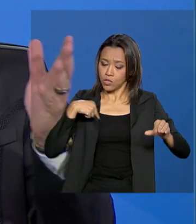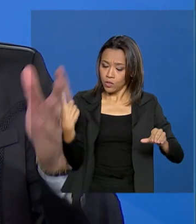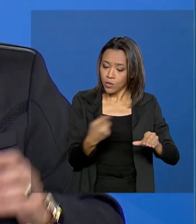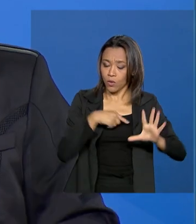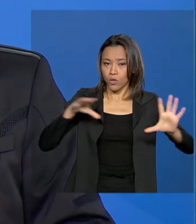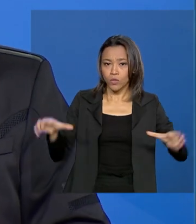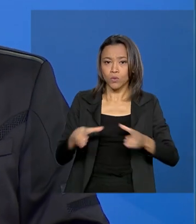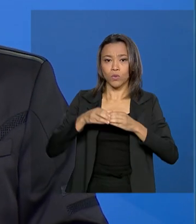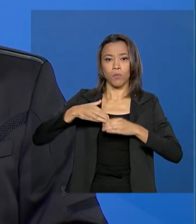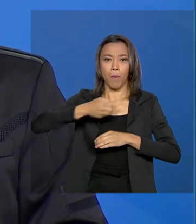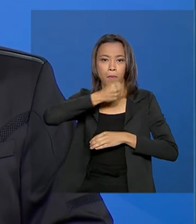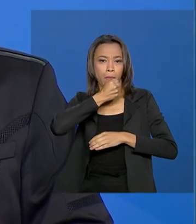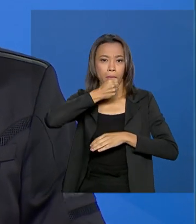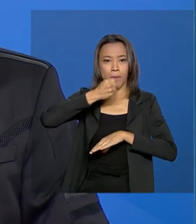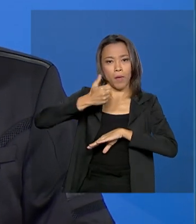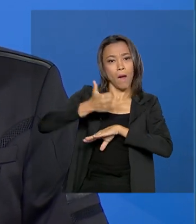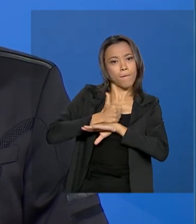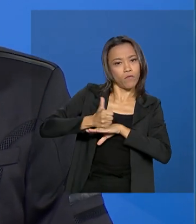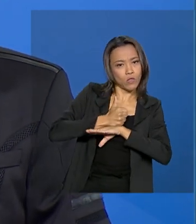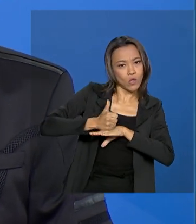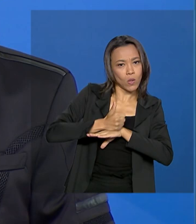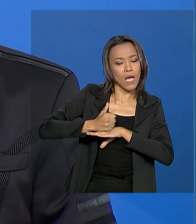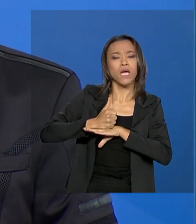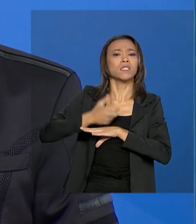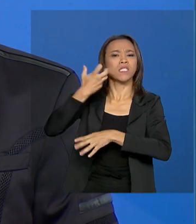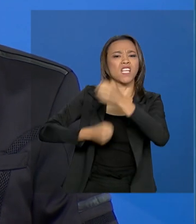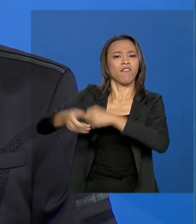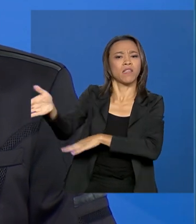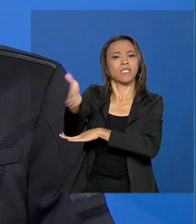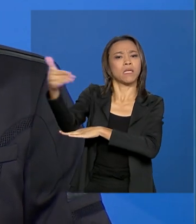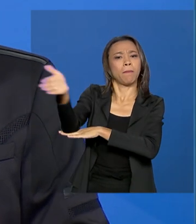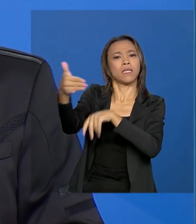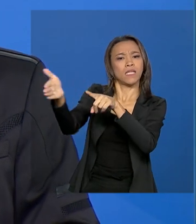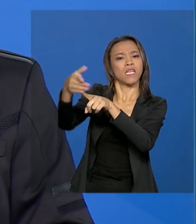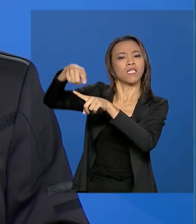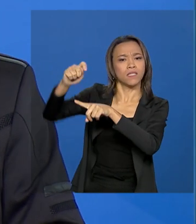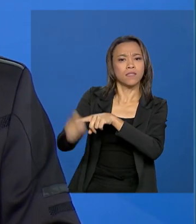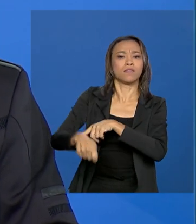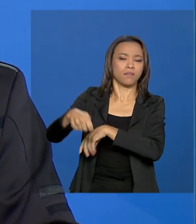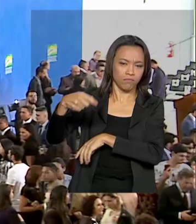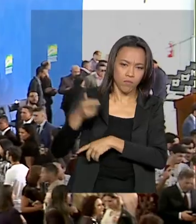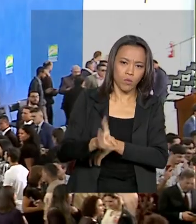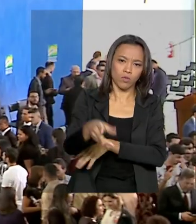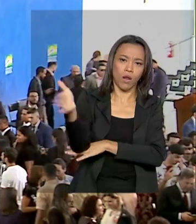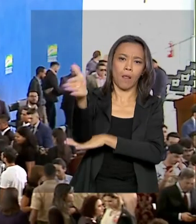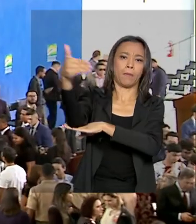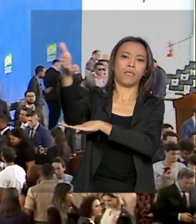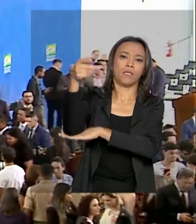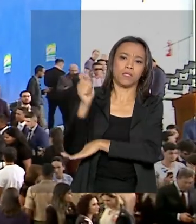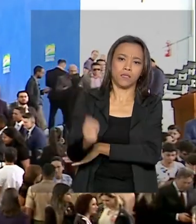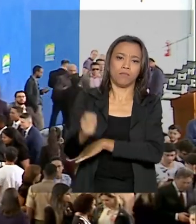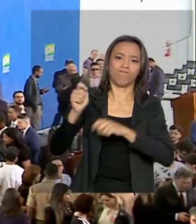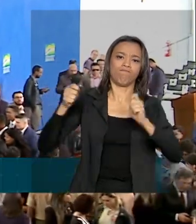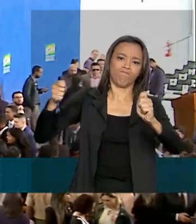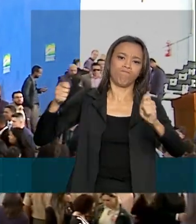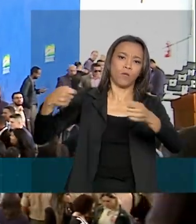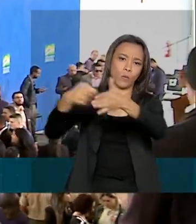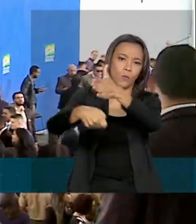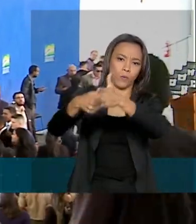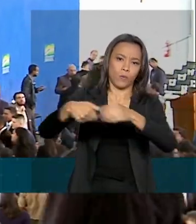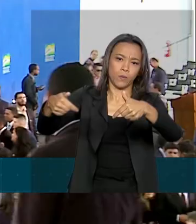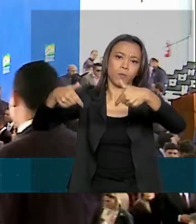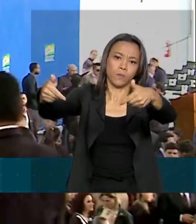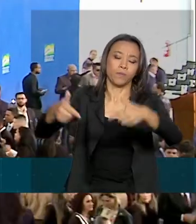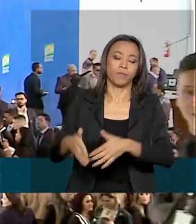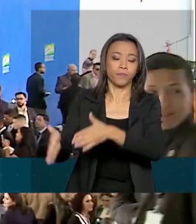aqui verdadeiramente levantando essa bandeira e vamos continuar assim levantando essa bandeira. O clima era de festa, mas os